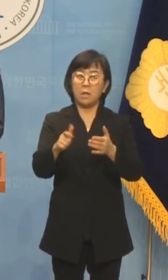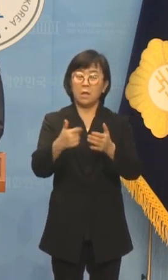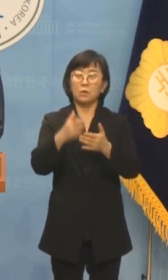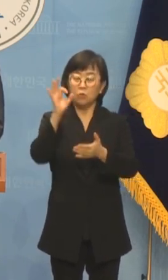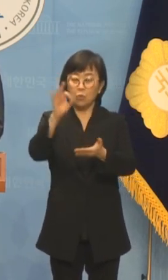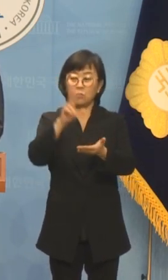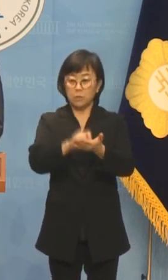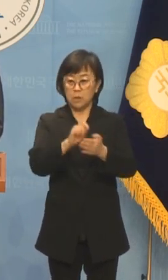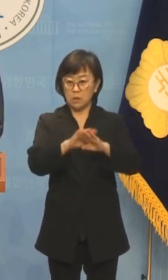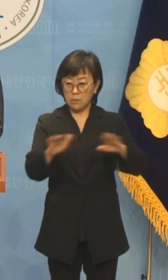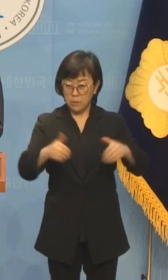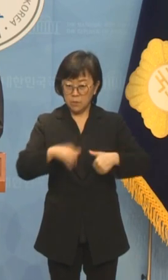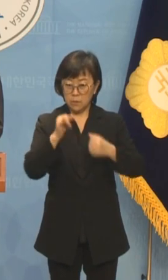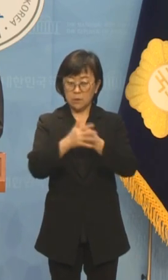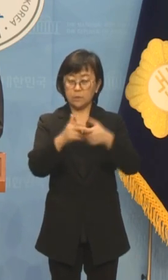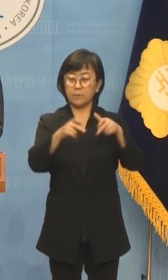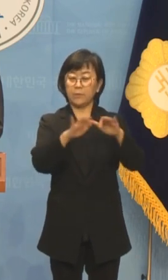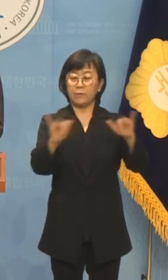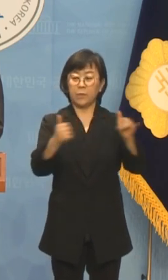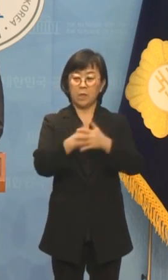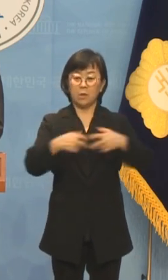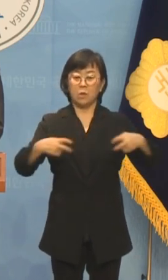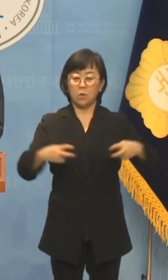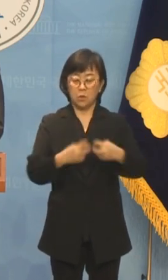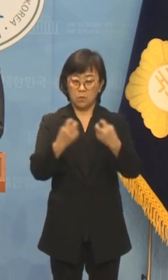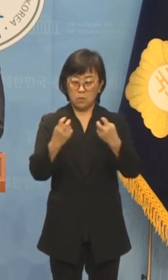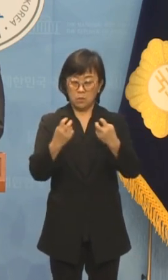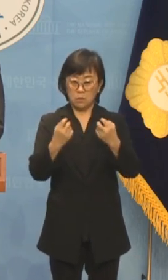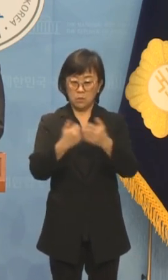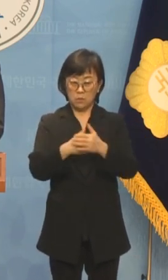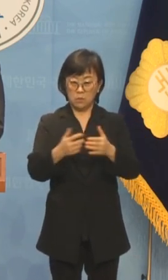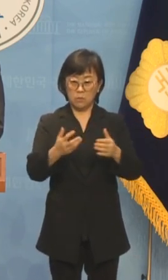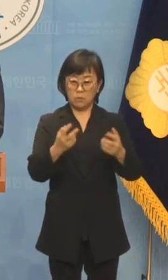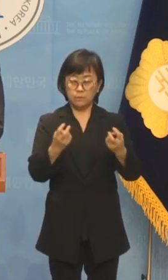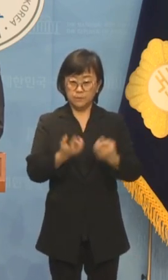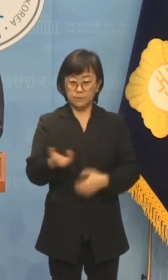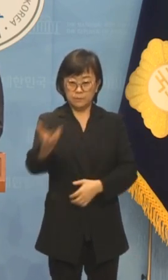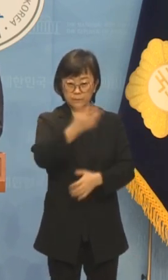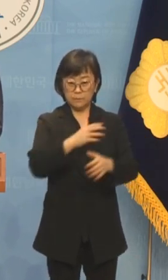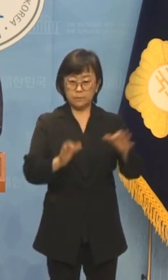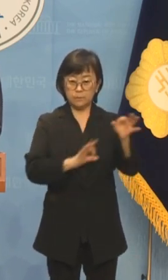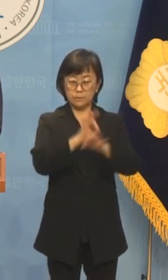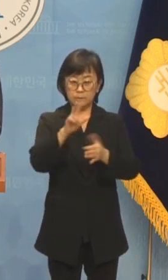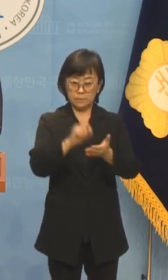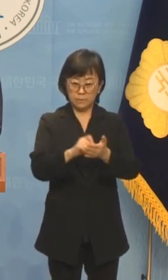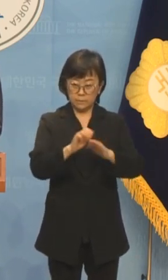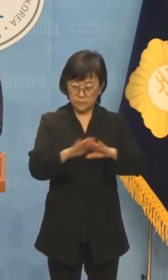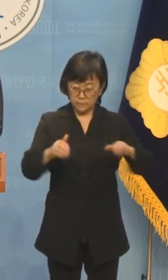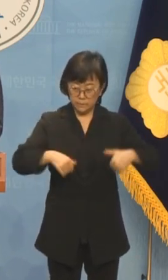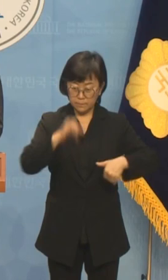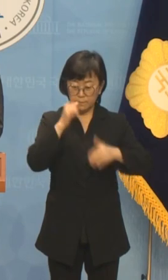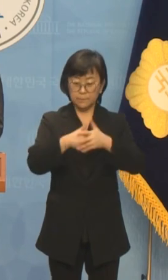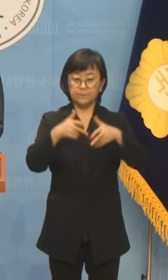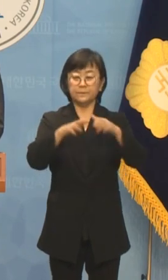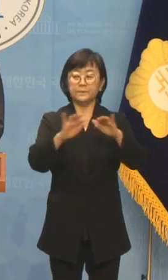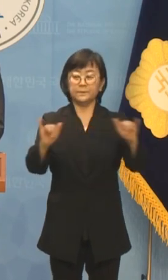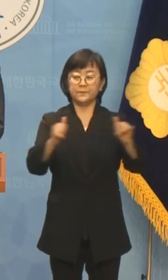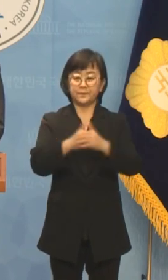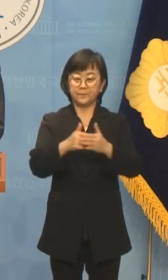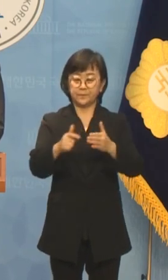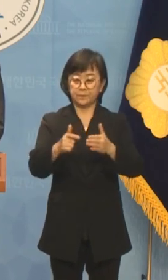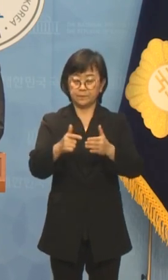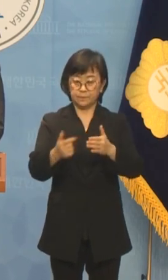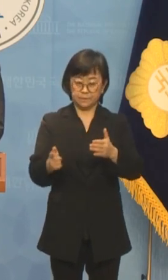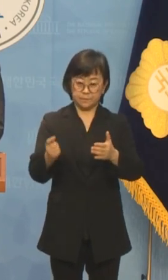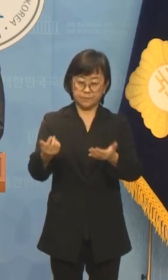해결입니다. 장애인들에게 교통수단을 지급하여 경제적 문제를 해결해야 합니다. 장애인들이 이용